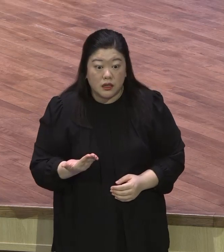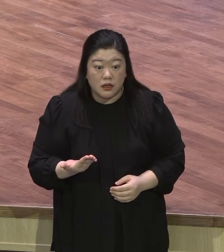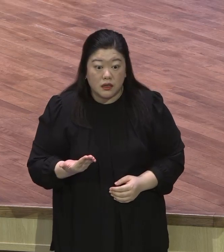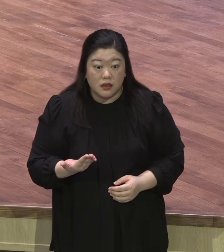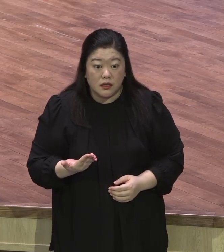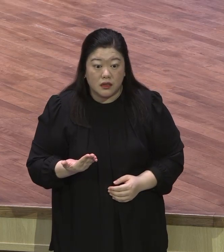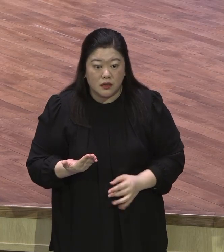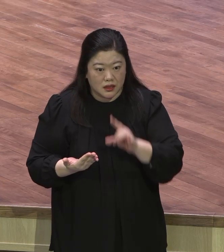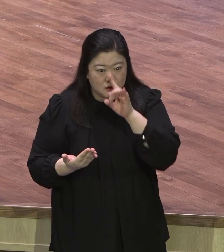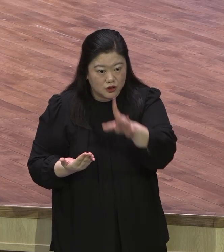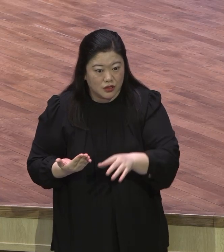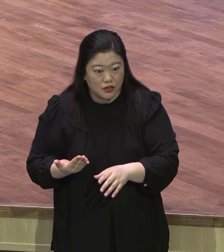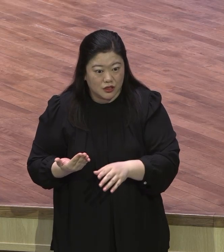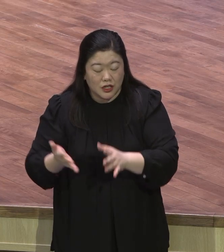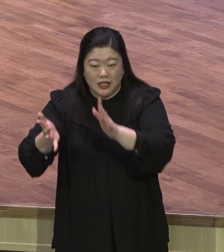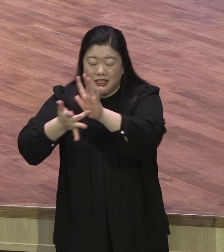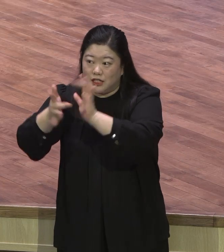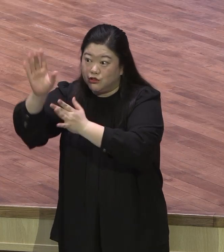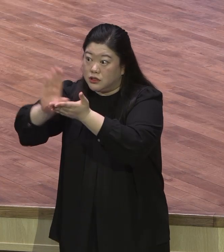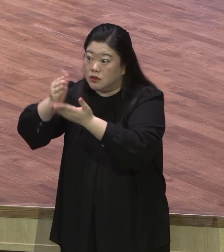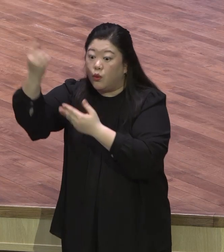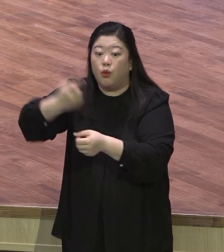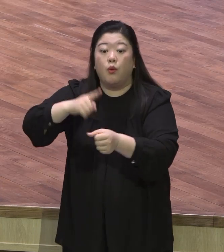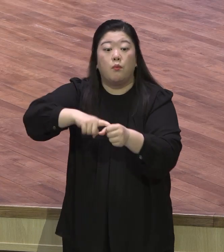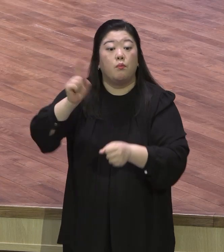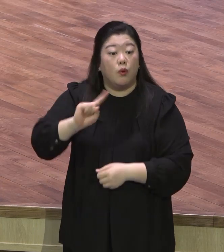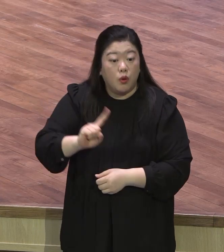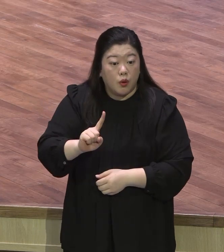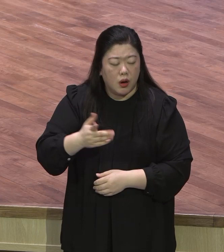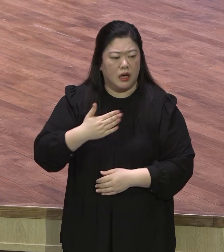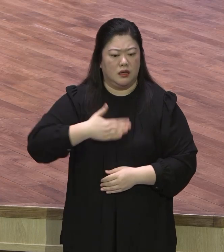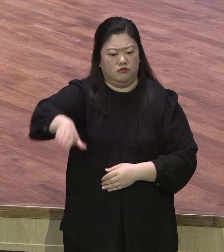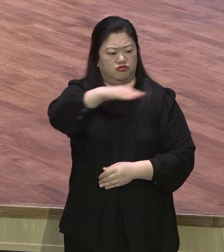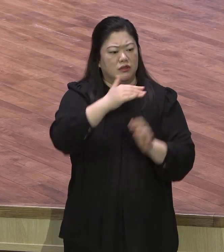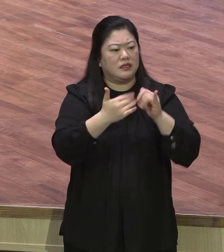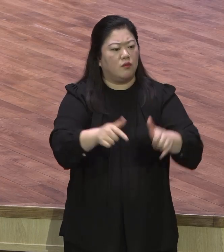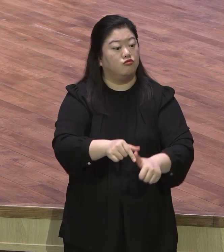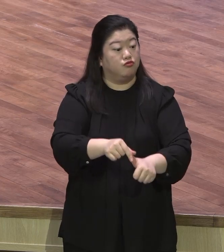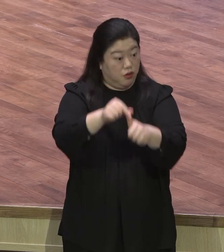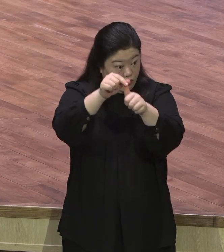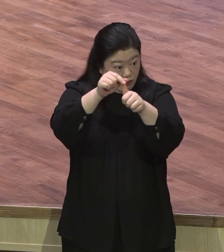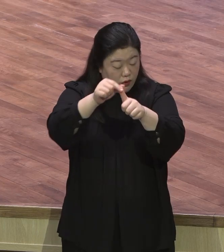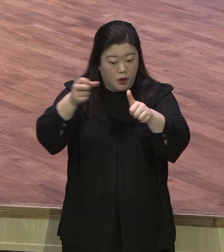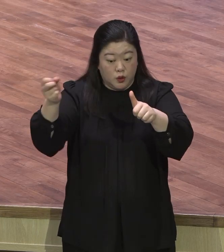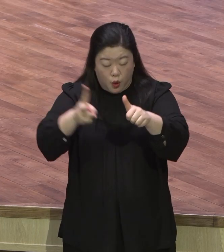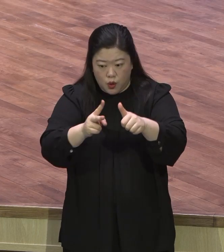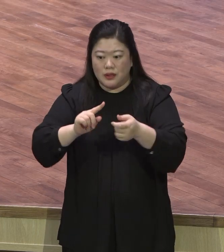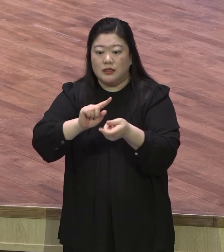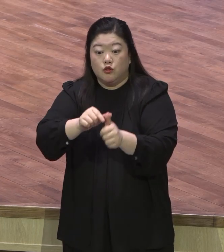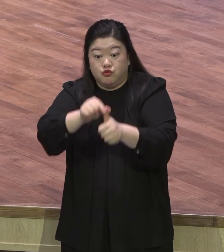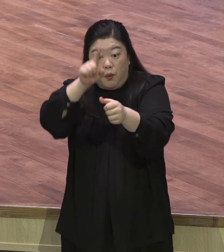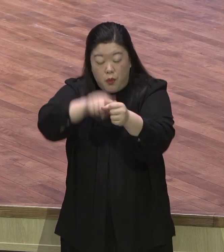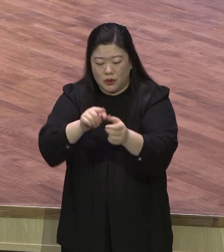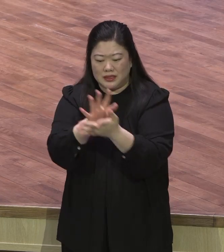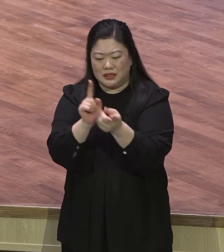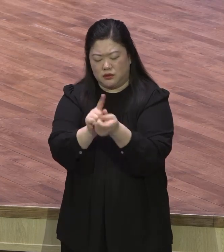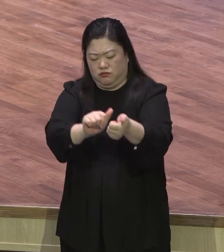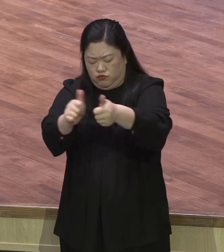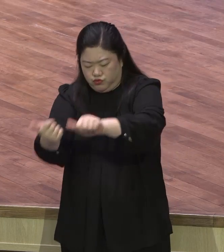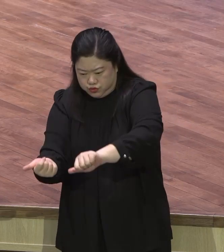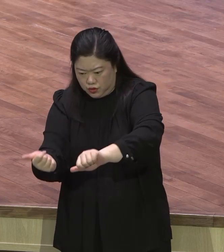하나님의 뜻 예수께서 오신 목적 우리를 살리시고 지금까지 지금까지 살려주신 목적이 뭐냐 너를